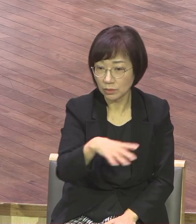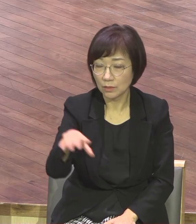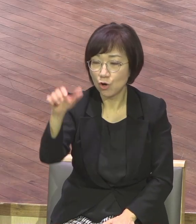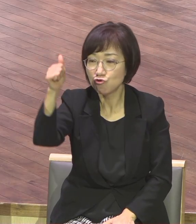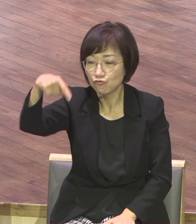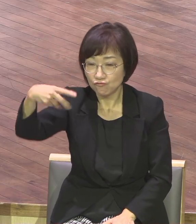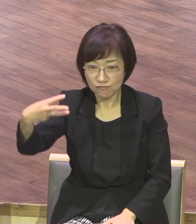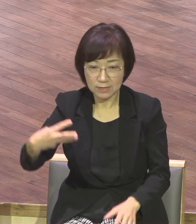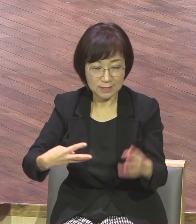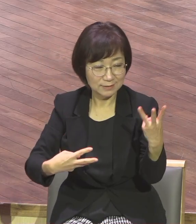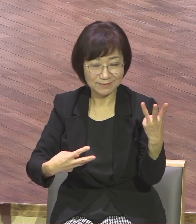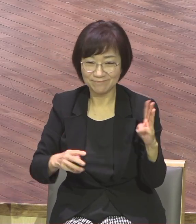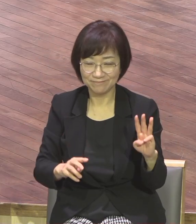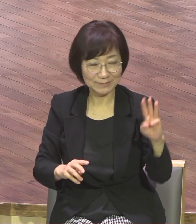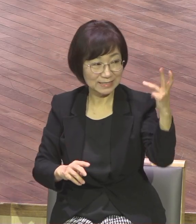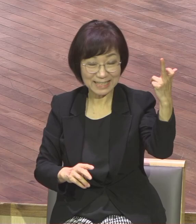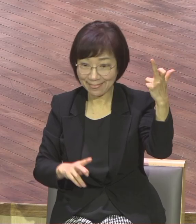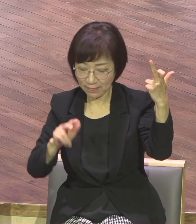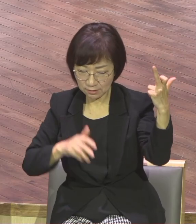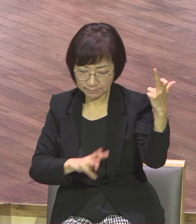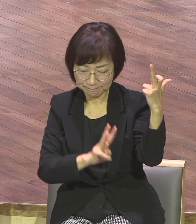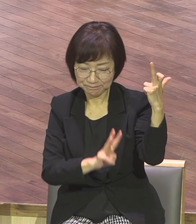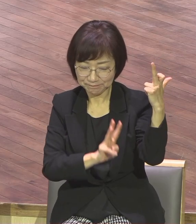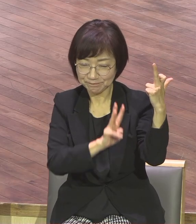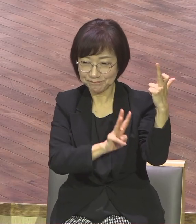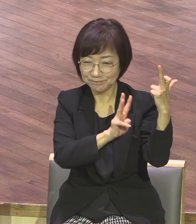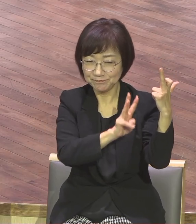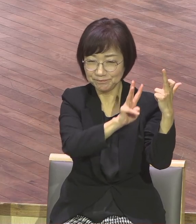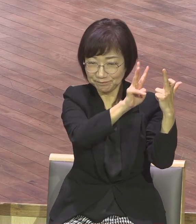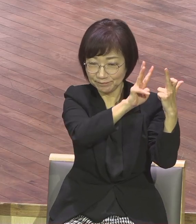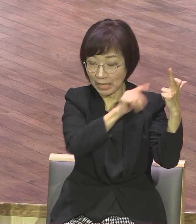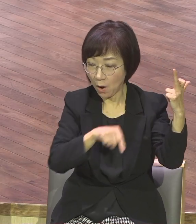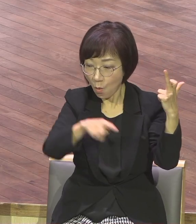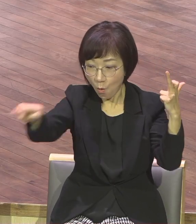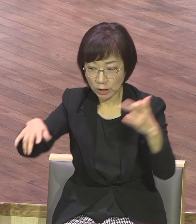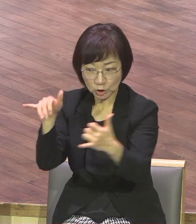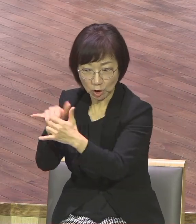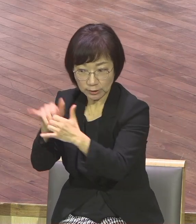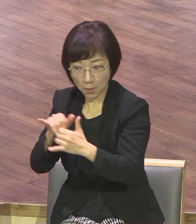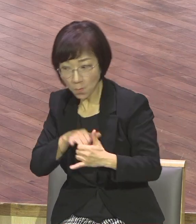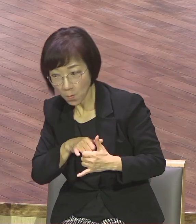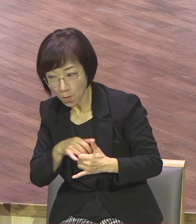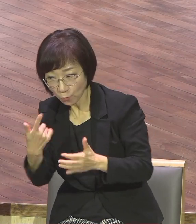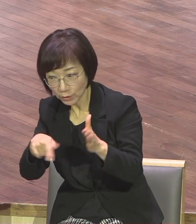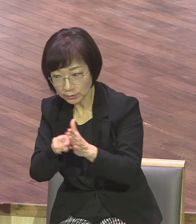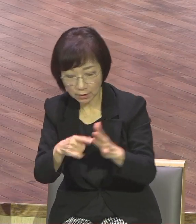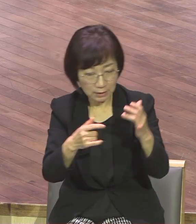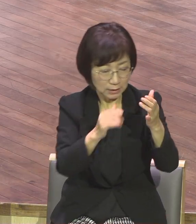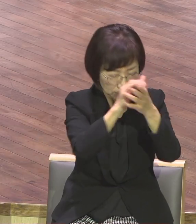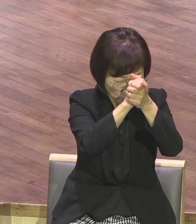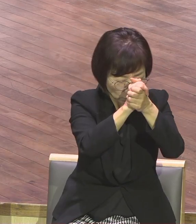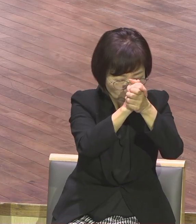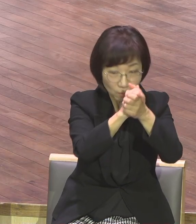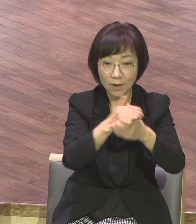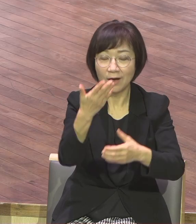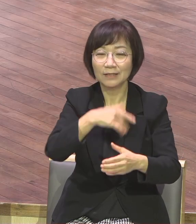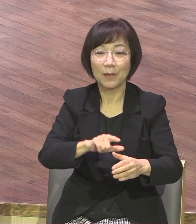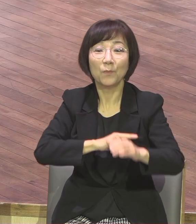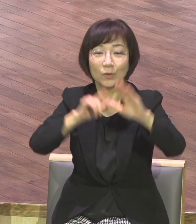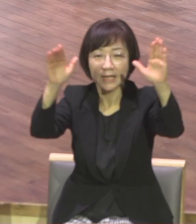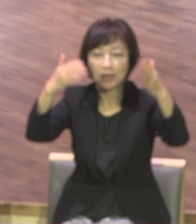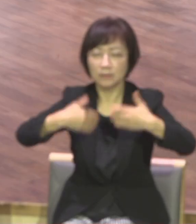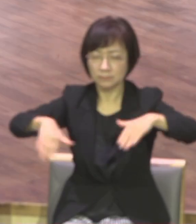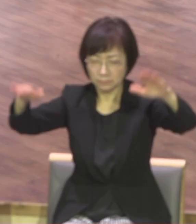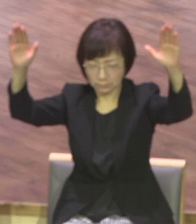가지고 싸움을 싸우는데 싸움을 위해서 중보기도 합니다. 중보기도 이 당시에 모세가 손을 다 들었던가 봐요.